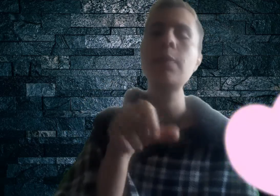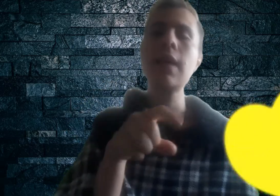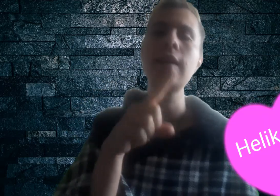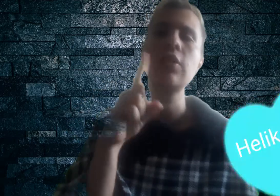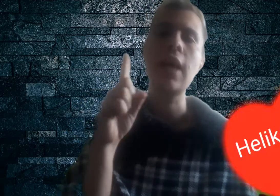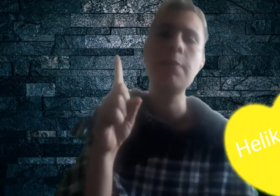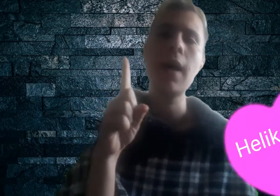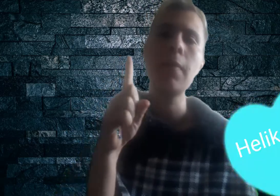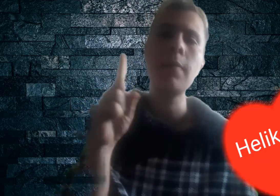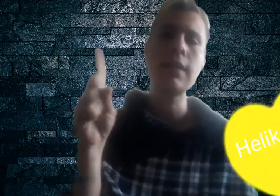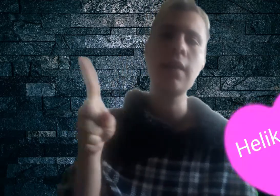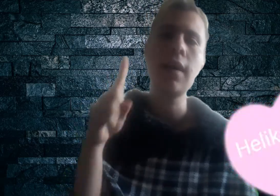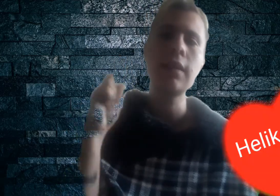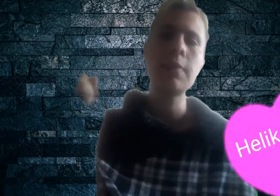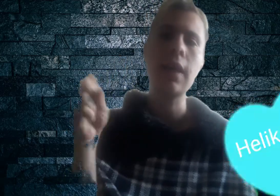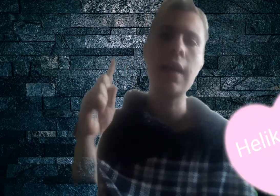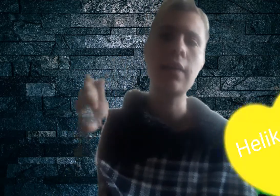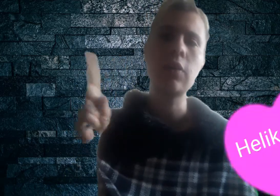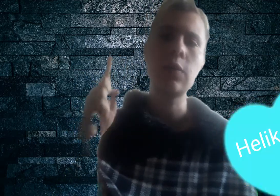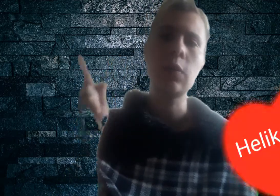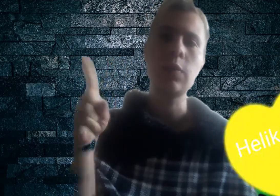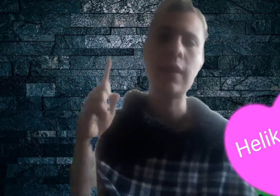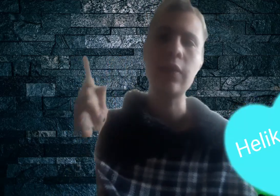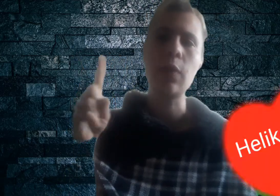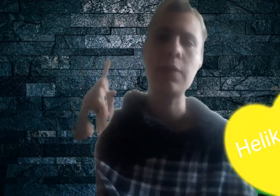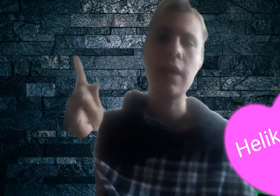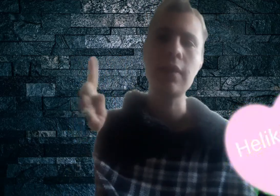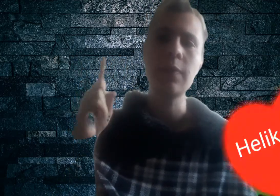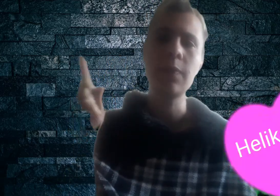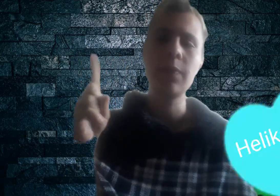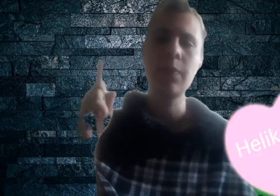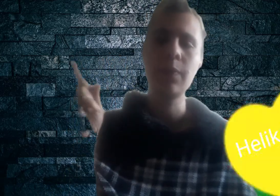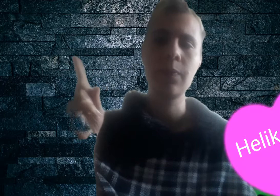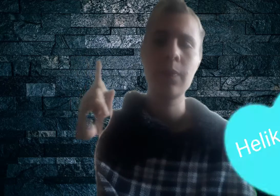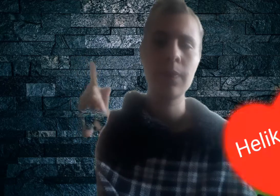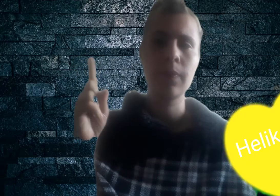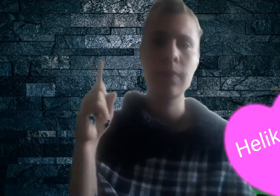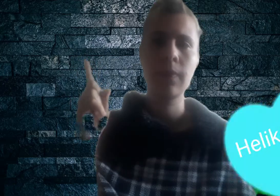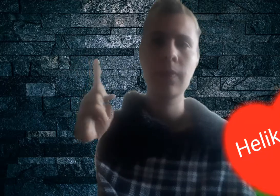Helikopter, işaret parmağımızı kaldırıp daire çiziyoruz. Helikopter.